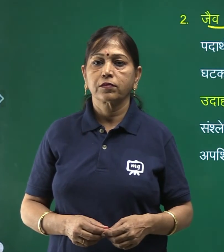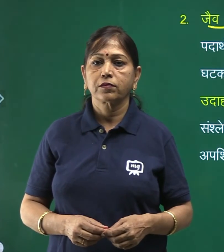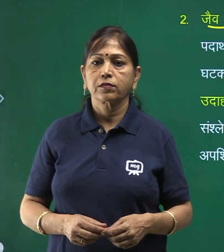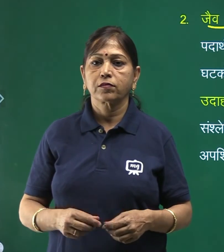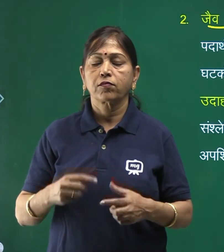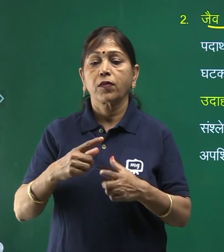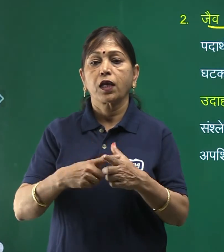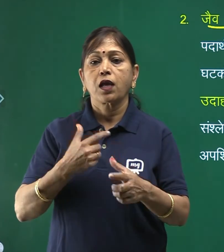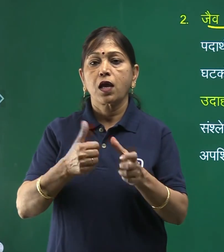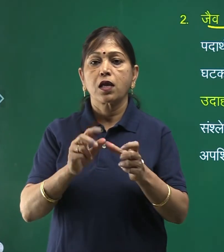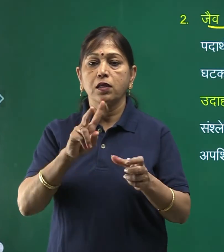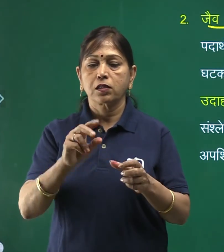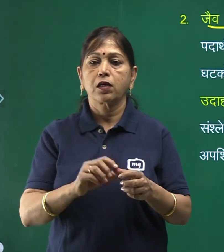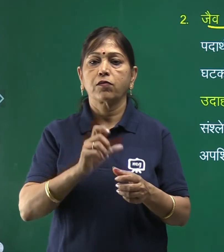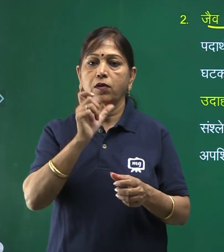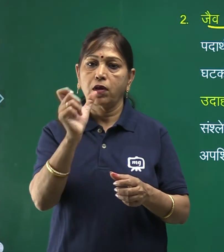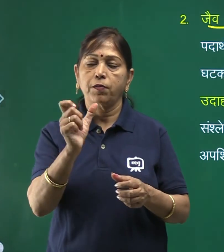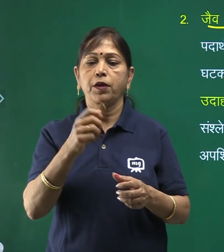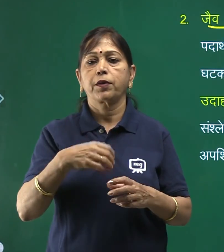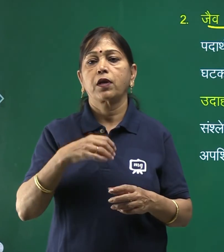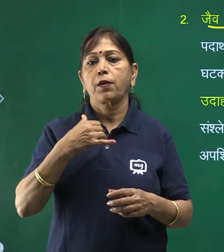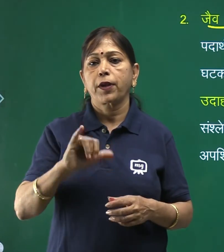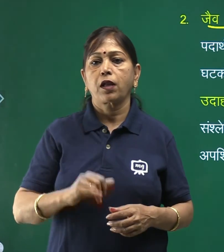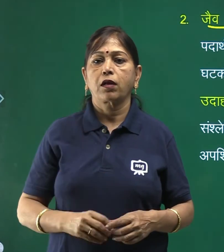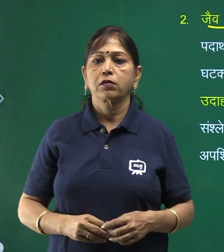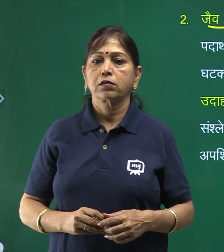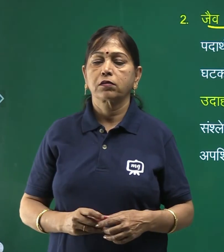जैव अनिम्नीकरण पदार्थ